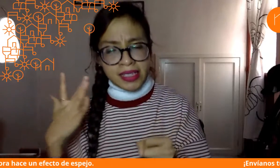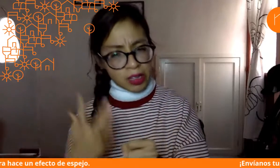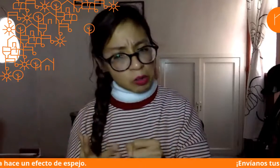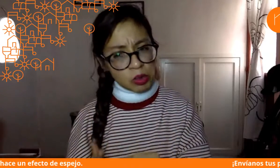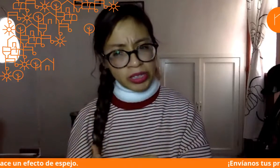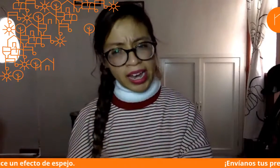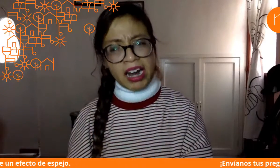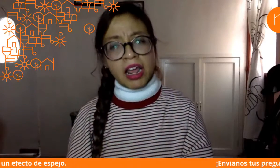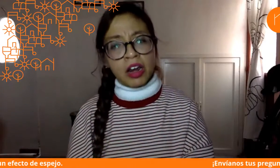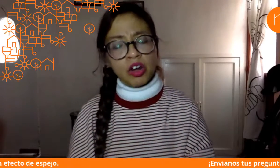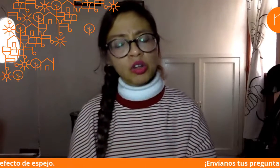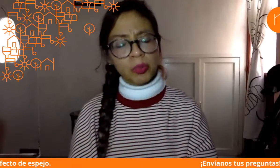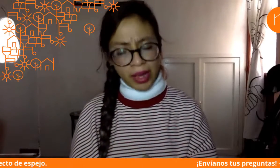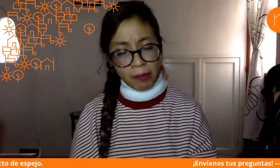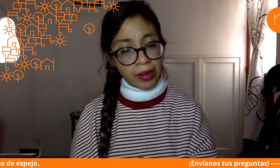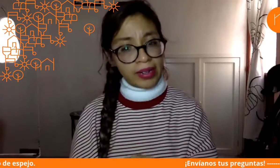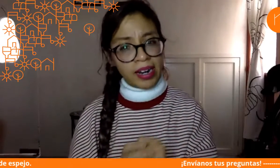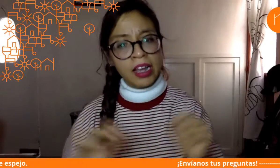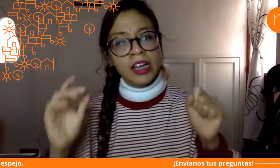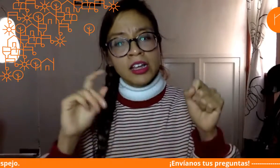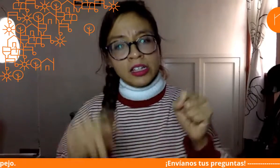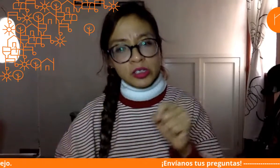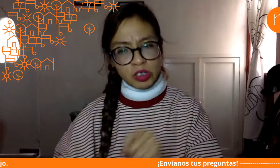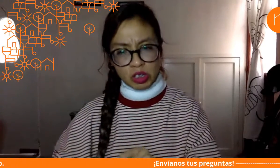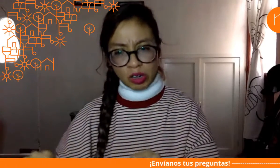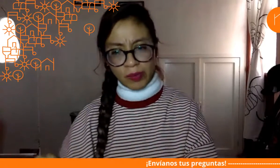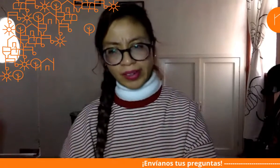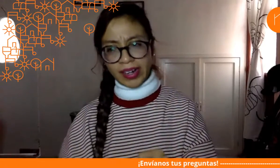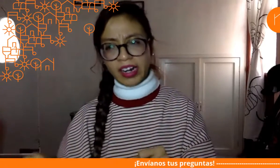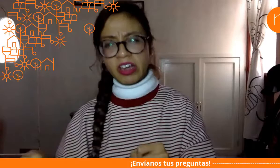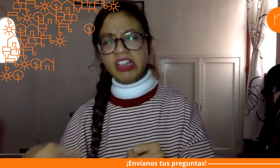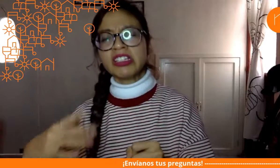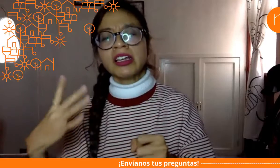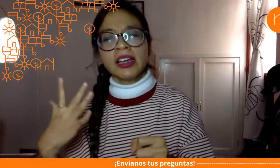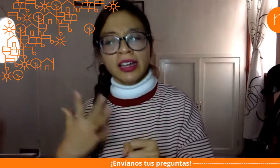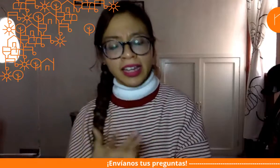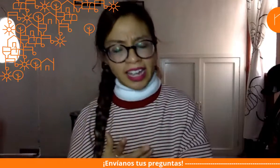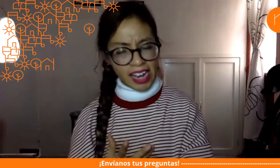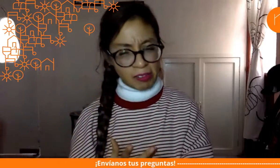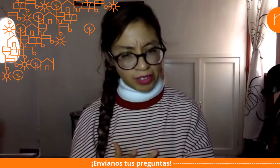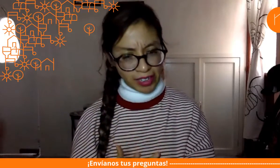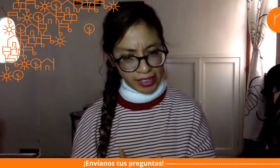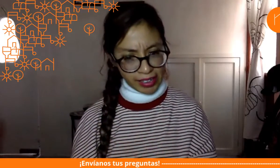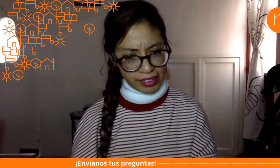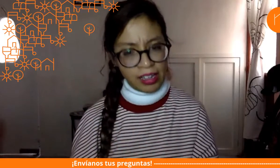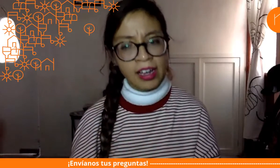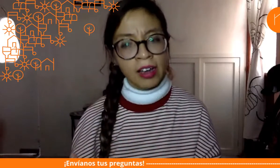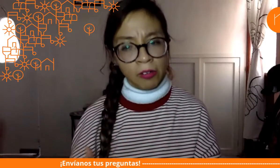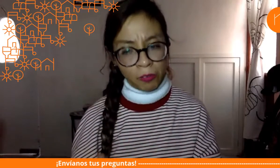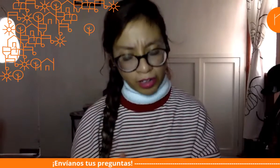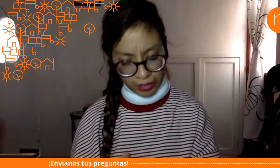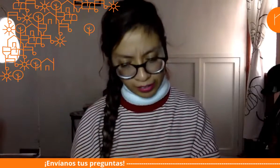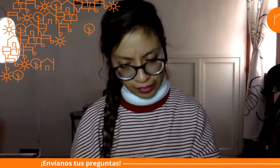Si gustan, nos pueden mandar sus comentarios y al final de esta